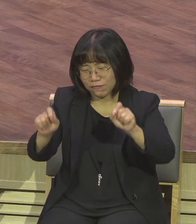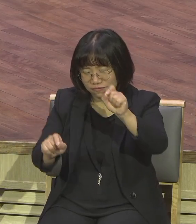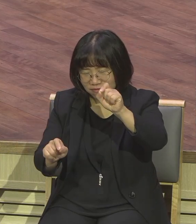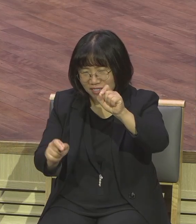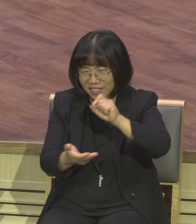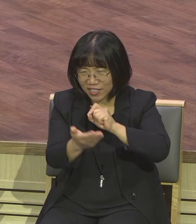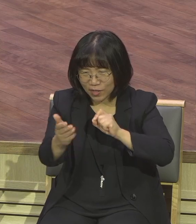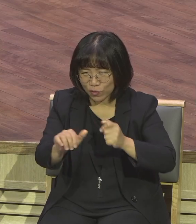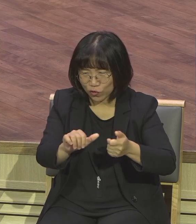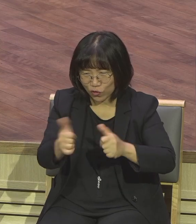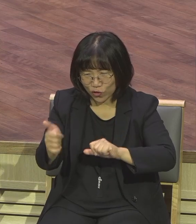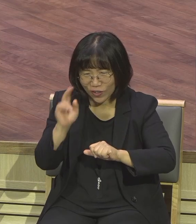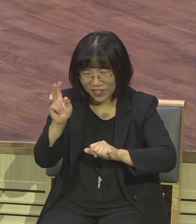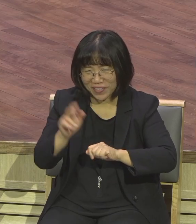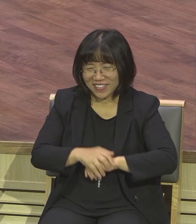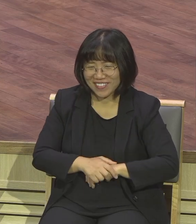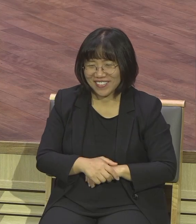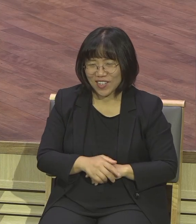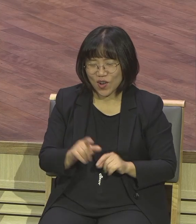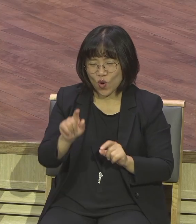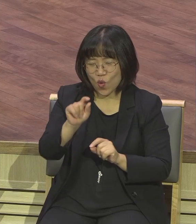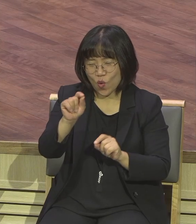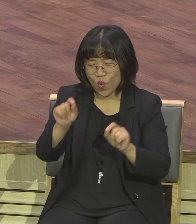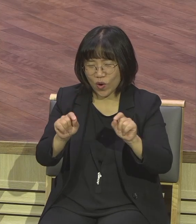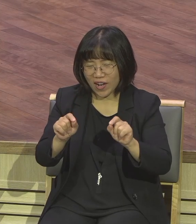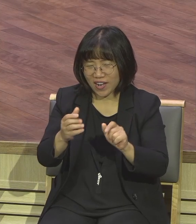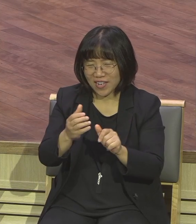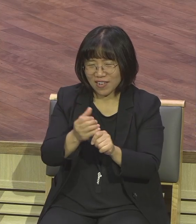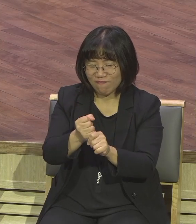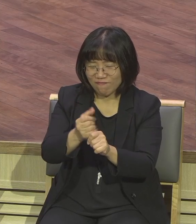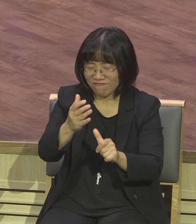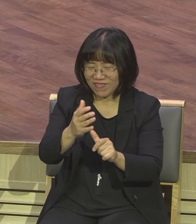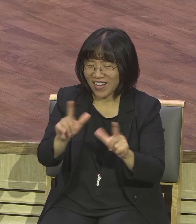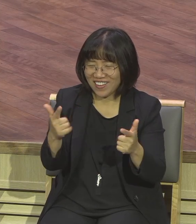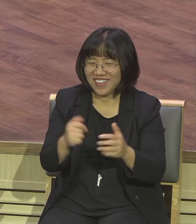죽었어, 오늘 오랜만에. 안 놓아줄 거야, 내가.